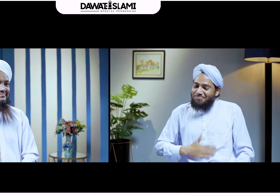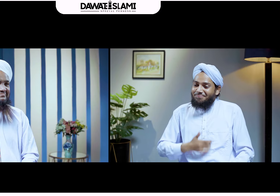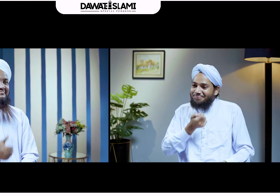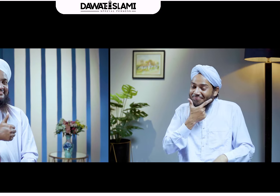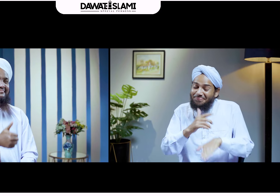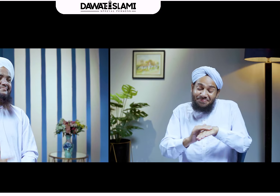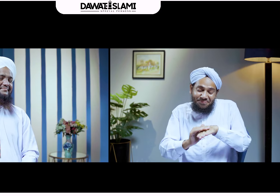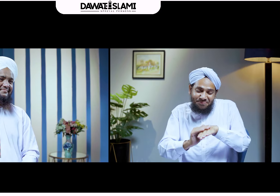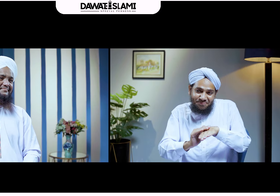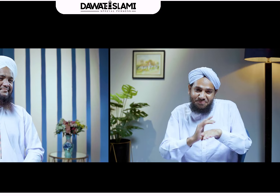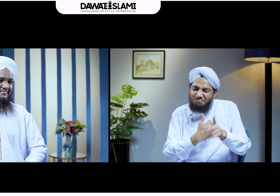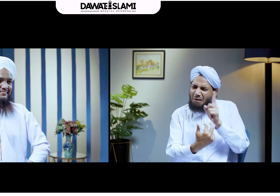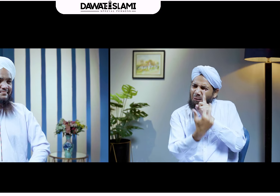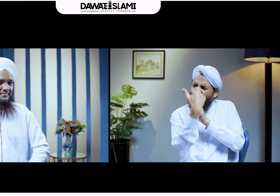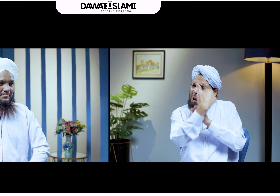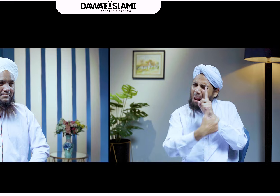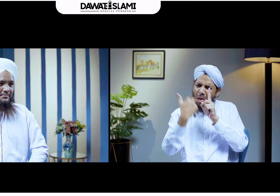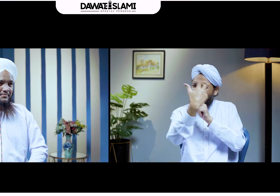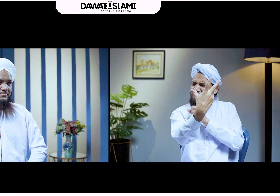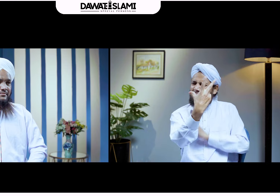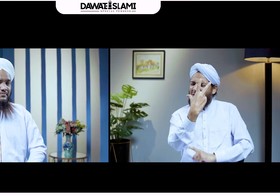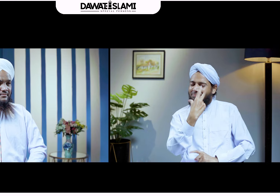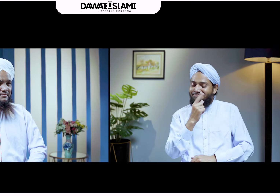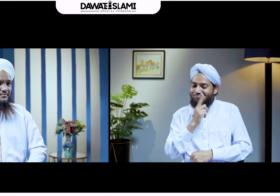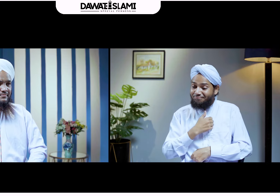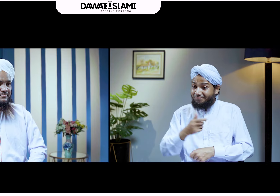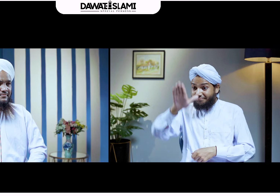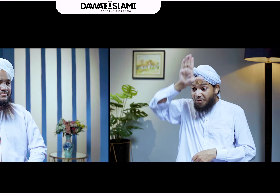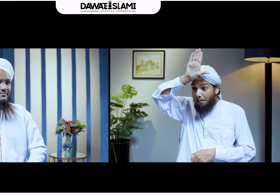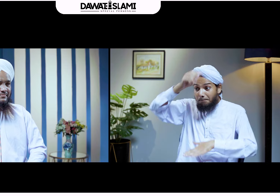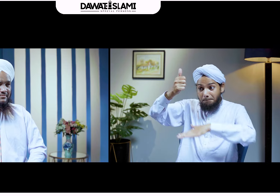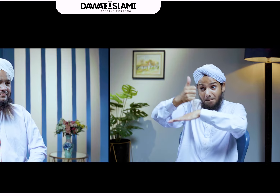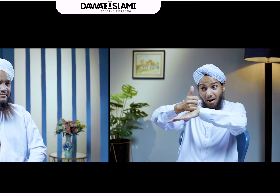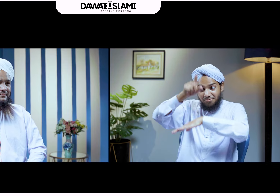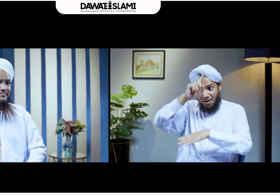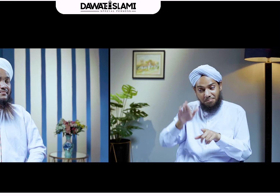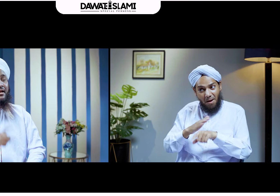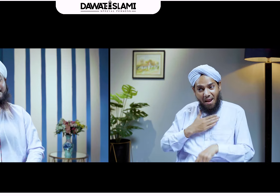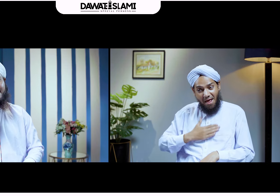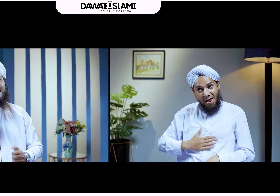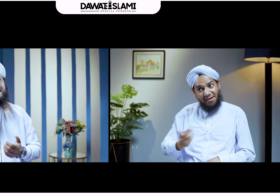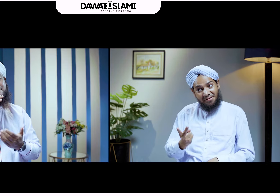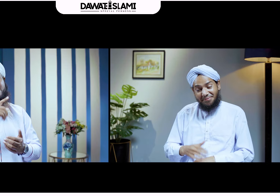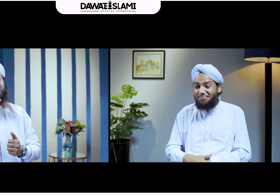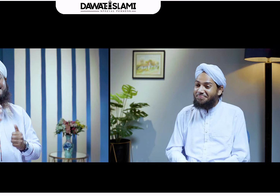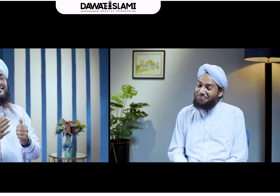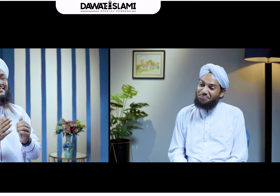نہیں پیار سے دے گی, وہ گھر میں گھر کی ملکہ بنے گی, رانی بنے گی. آپ اپنی بیٹی کا گھر آباد کرنے پر